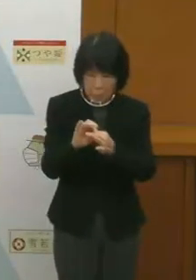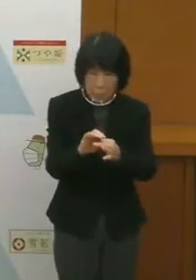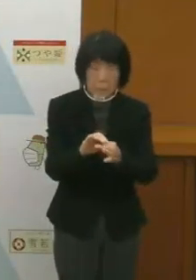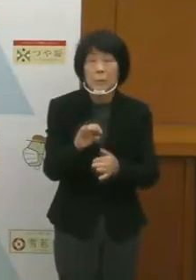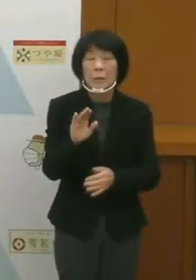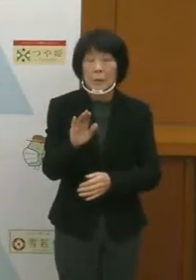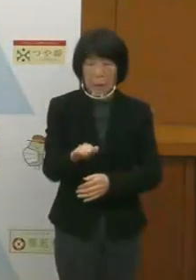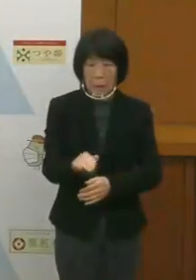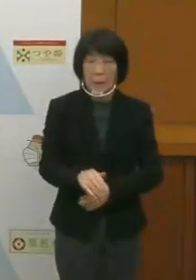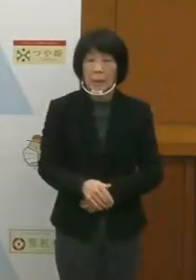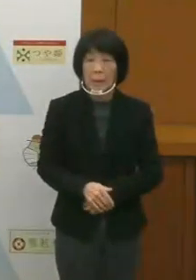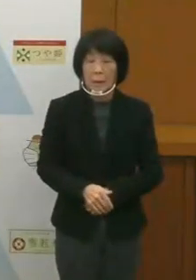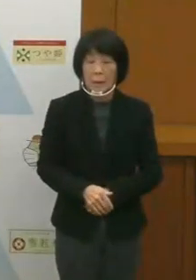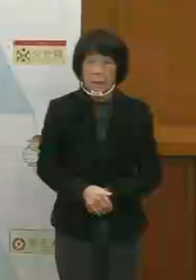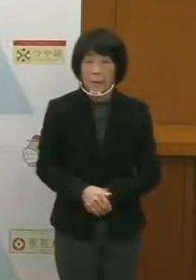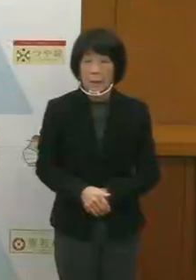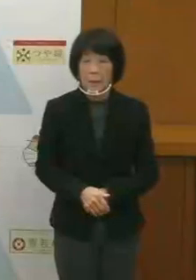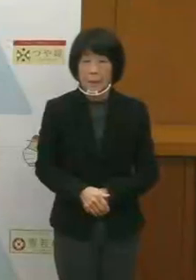ですから